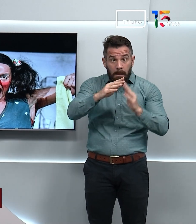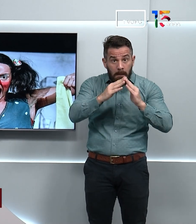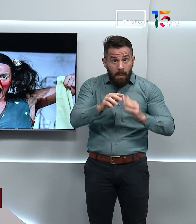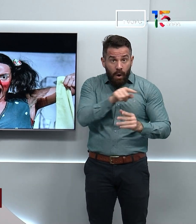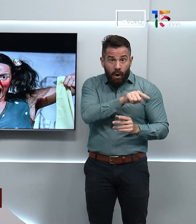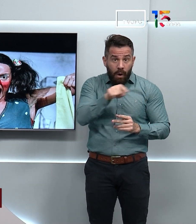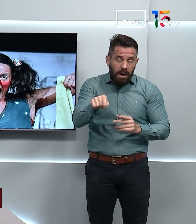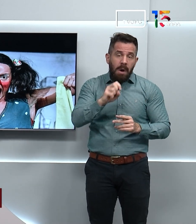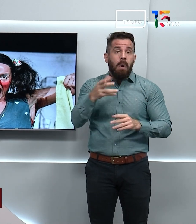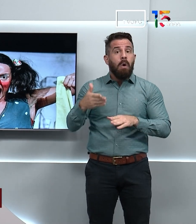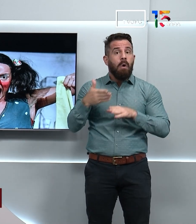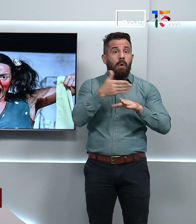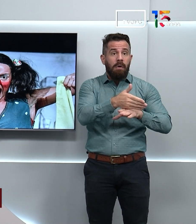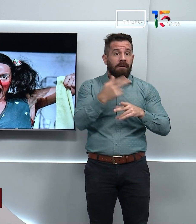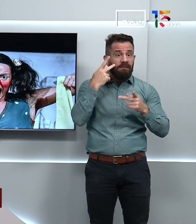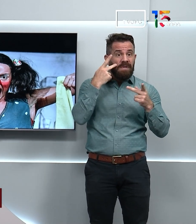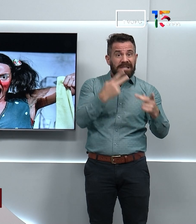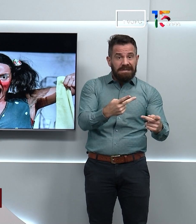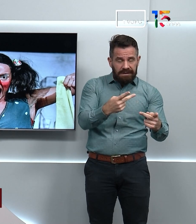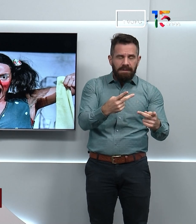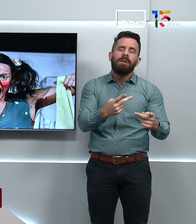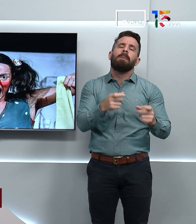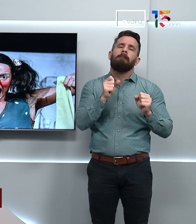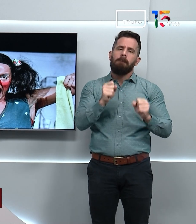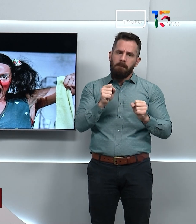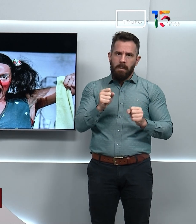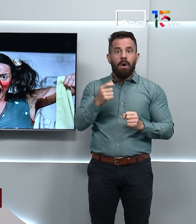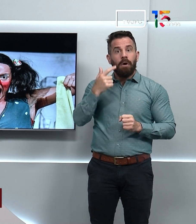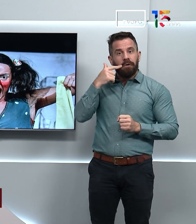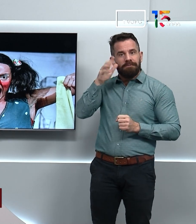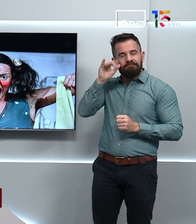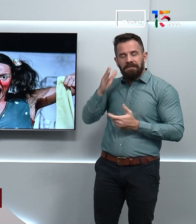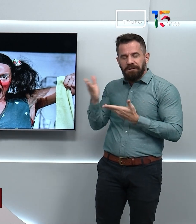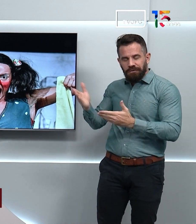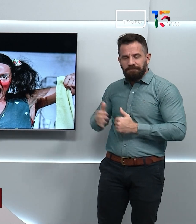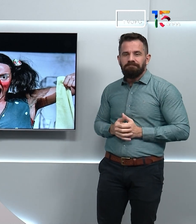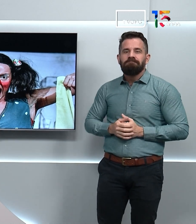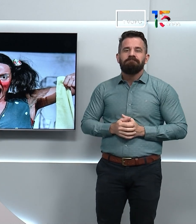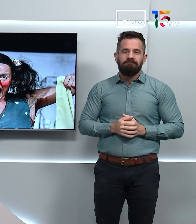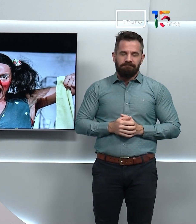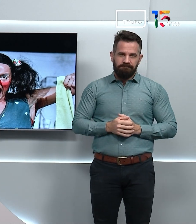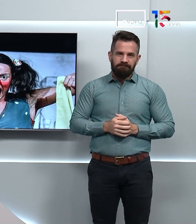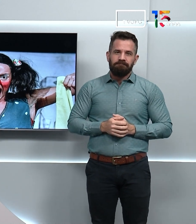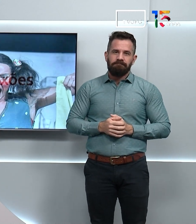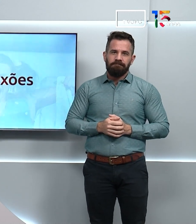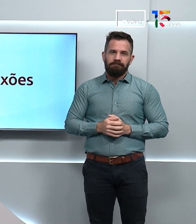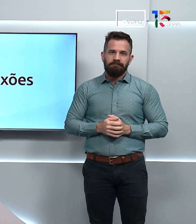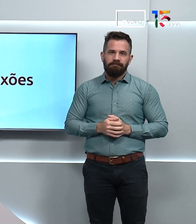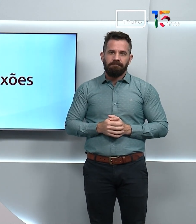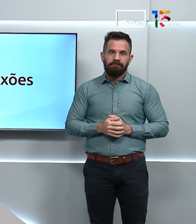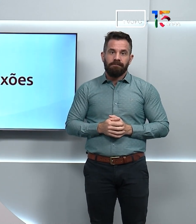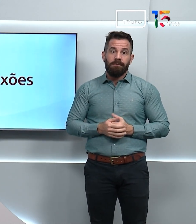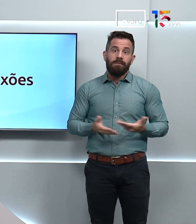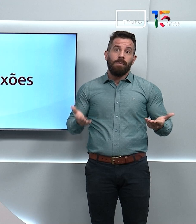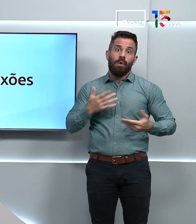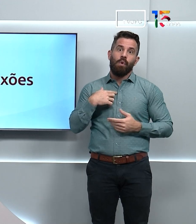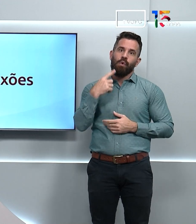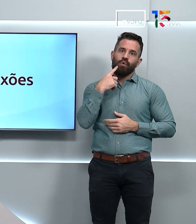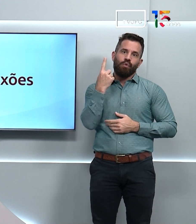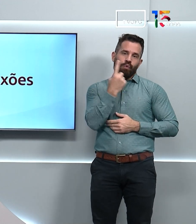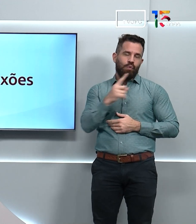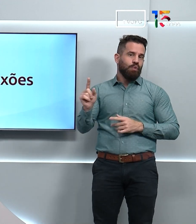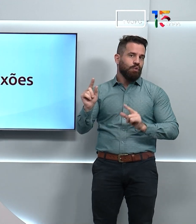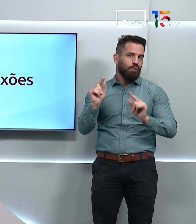cidades ou estará lá nos próximos dias, confira Malagueta na Labuta. Bom, e a gente encerra o nosso programa